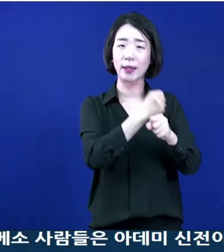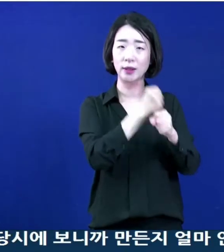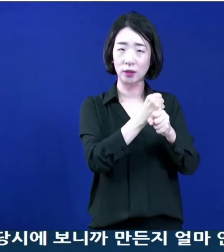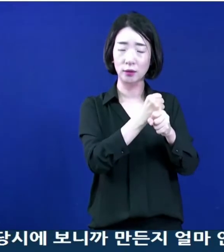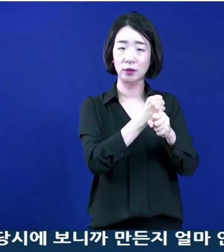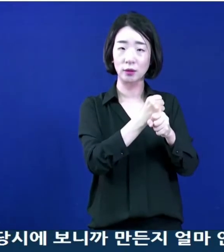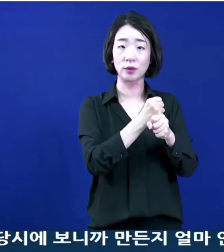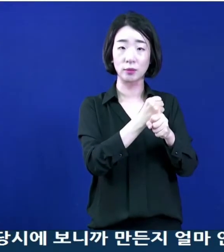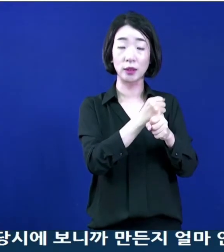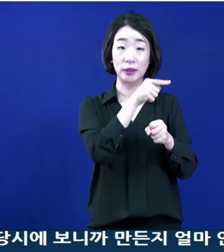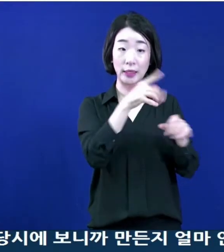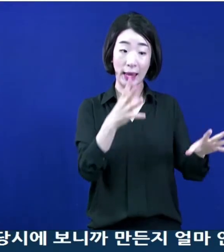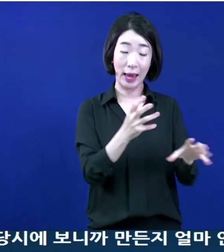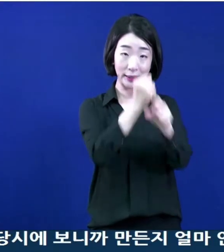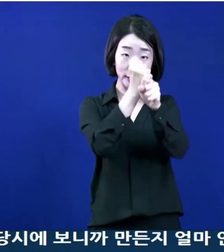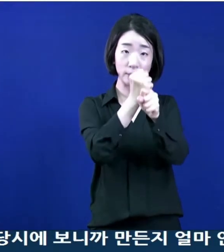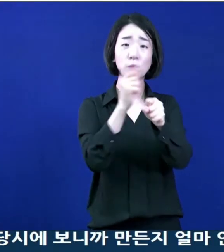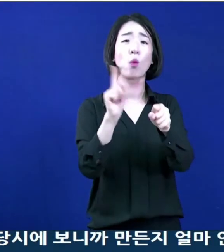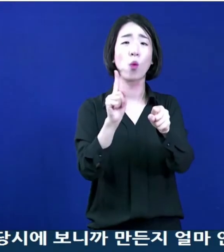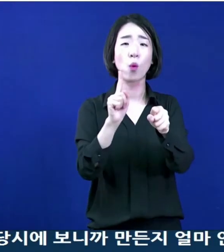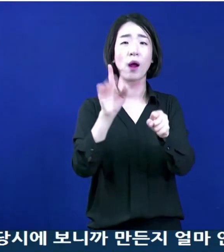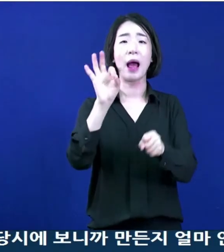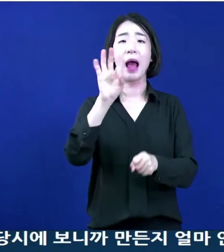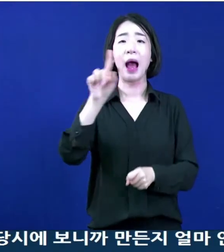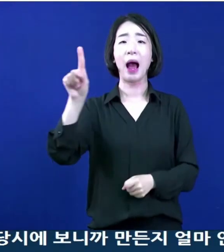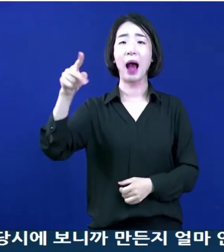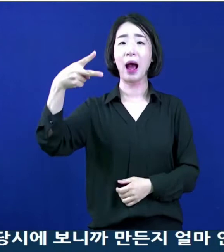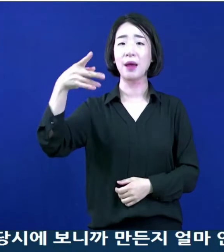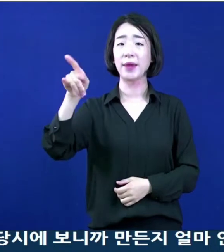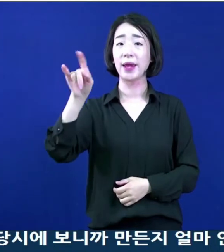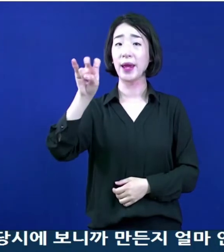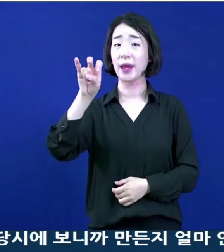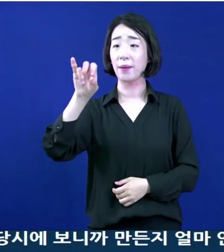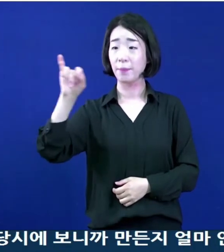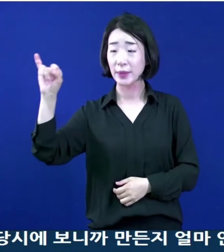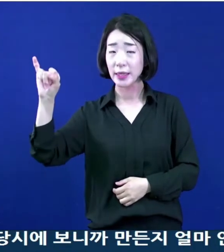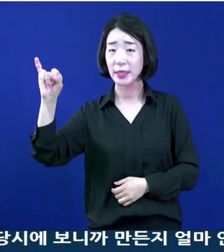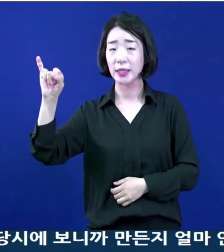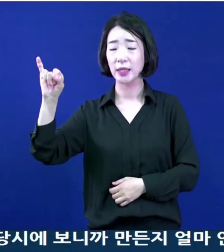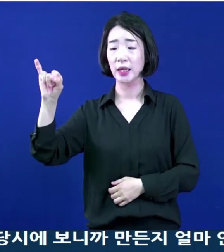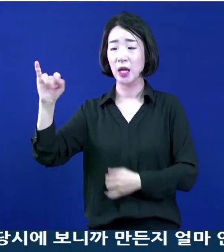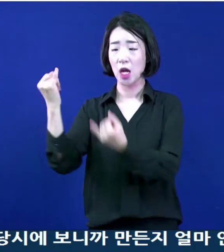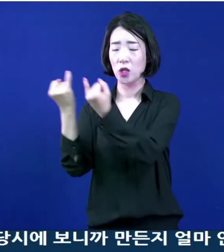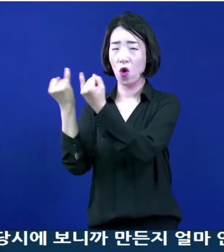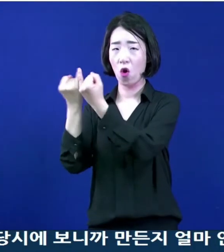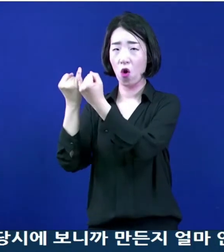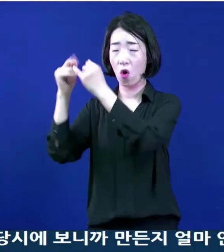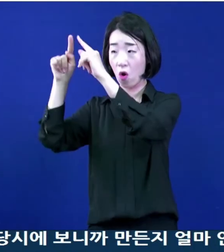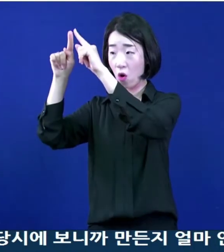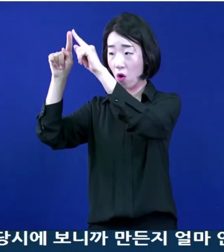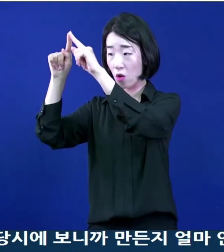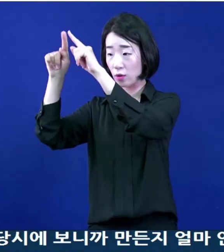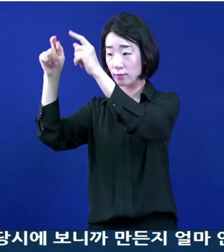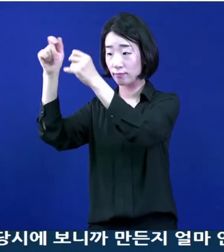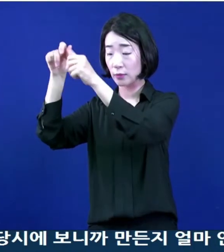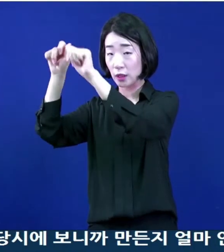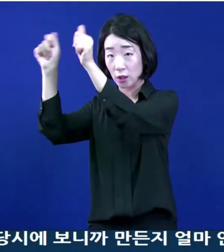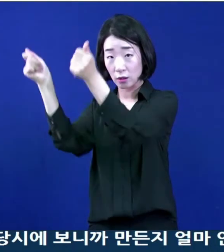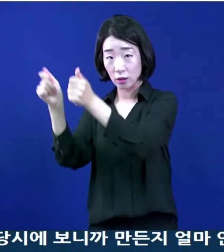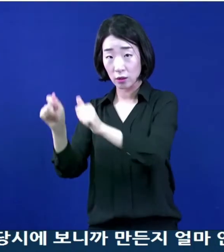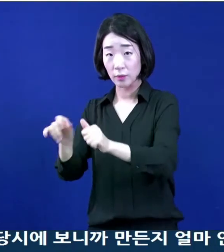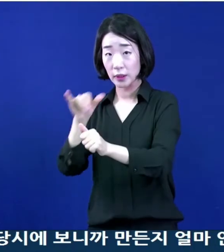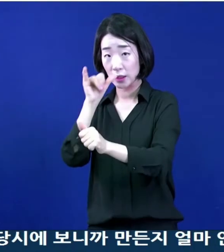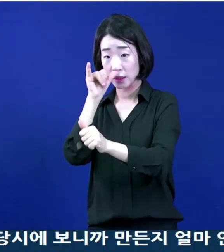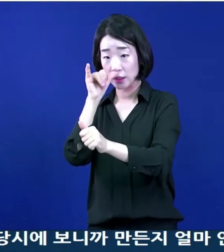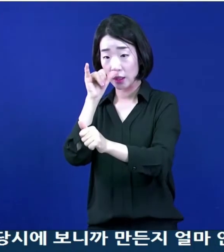포인트가 뭐냐면 아데미 신전이 있는 자리가 에베소 도시 전체의 배꼽과 같은 중심에